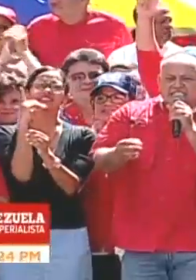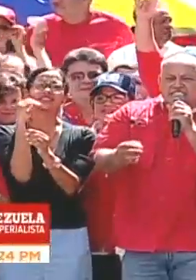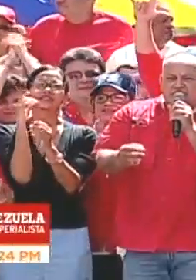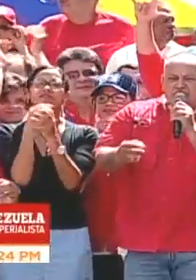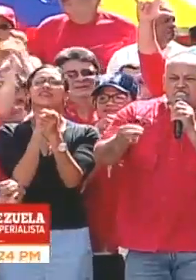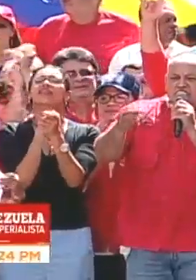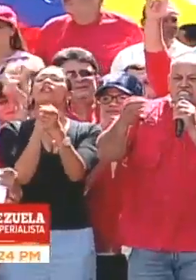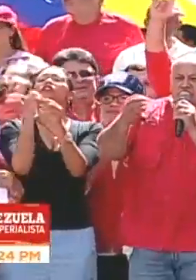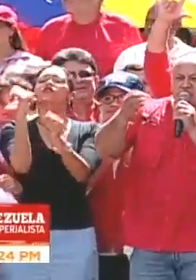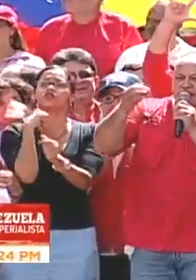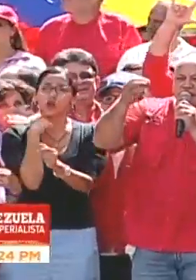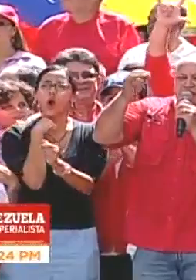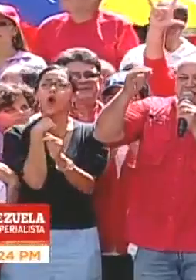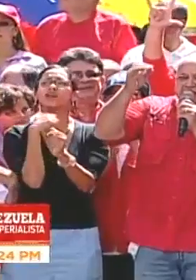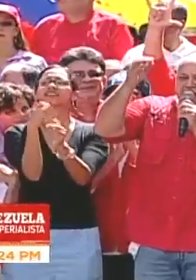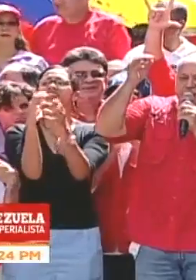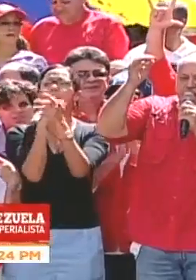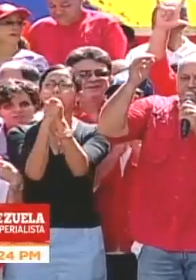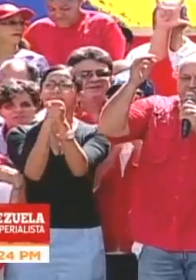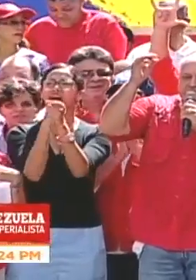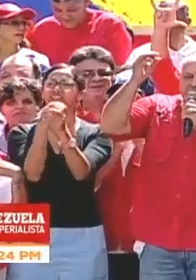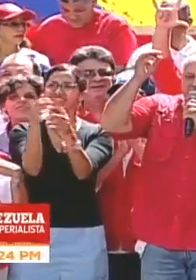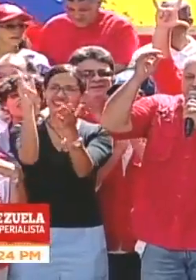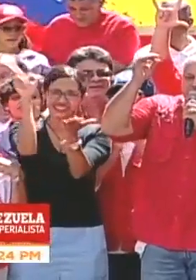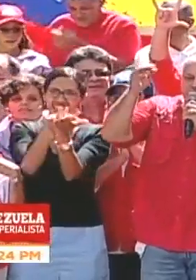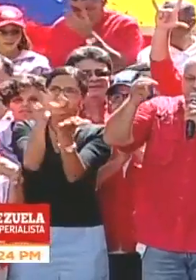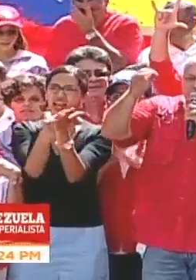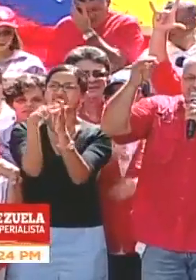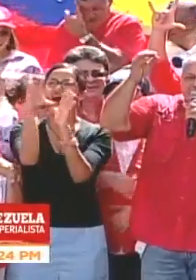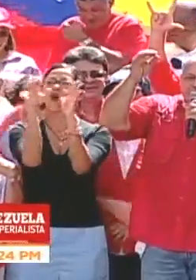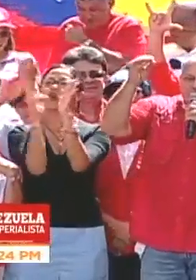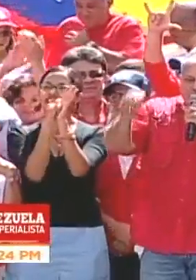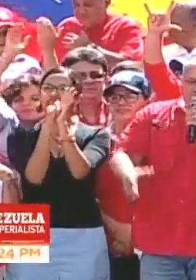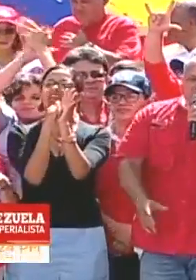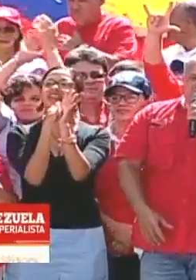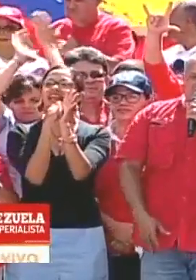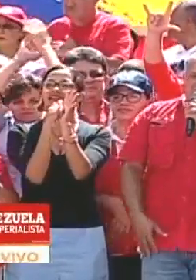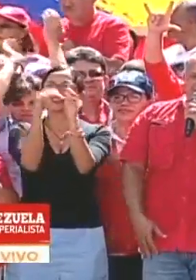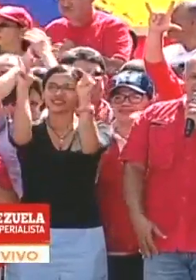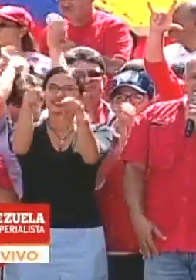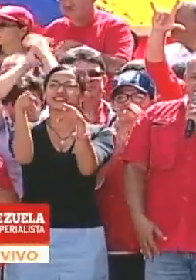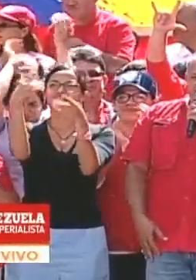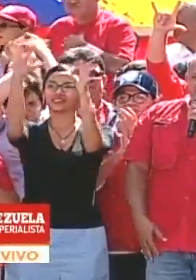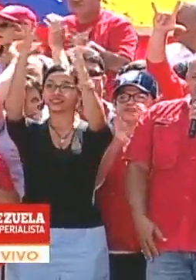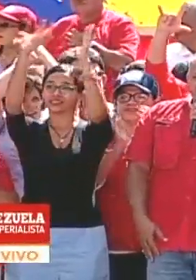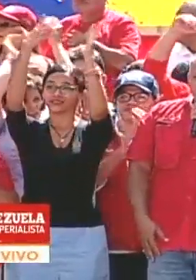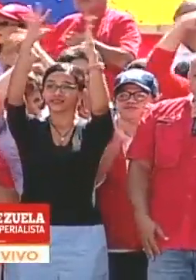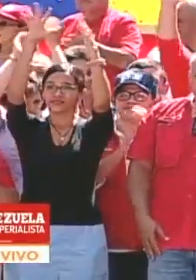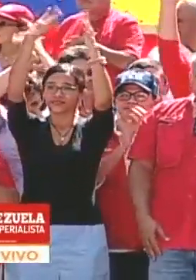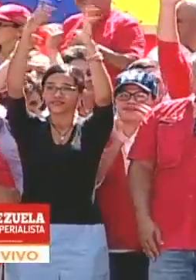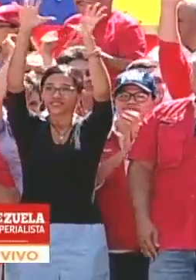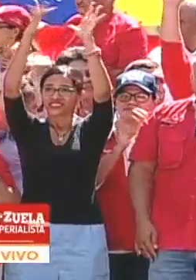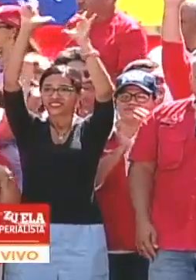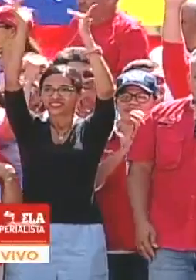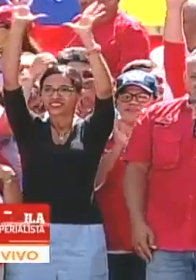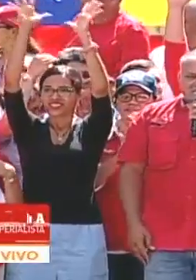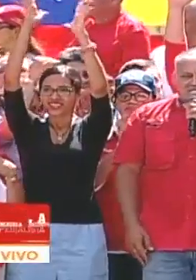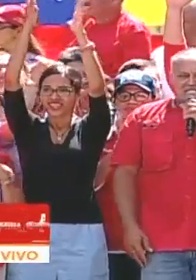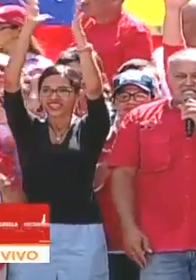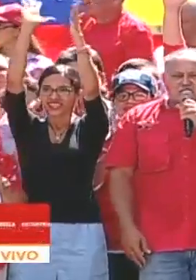discapacidad son sujetos activos de la Constitución y de la Constituyente.